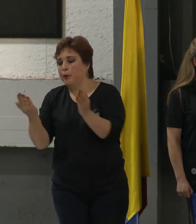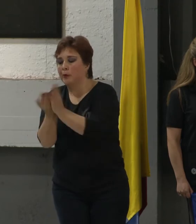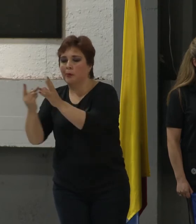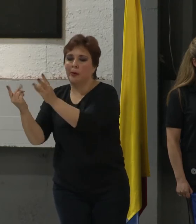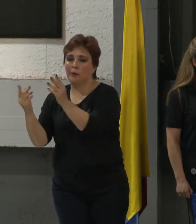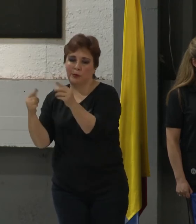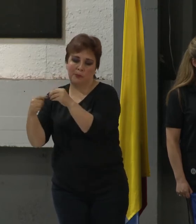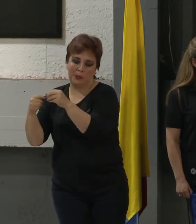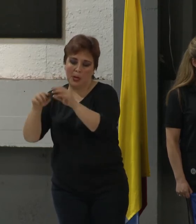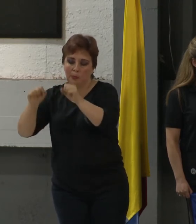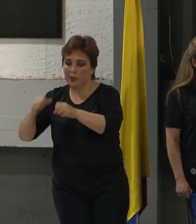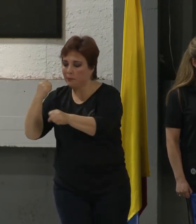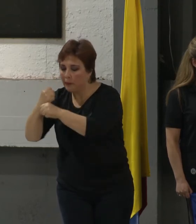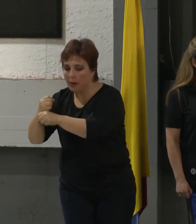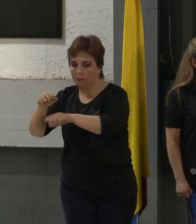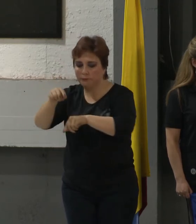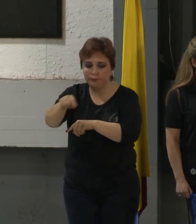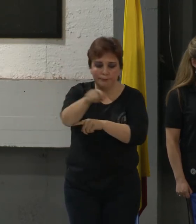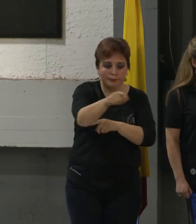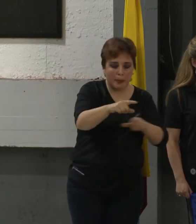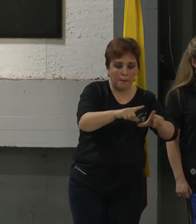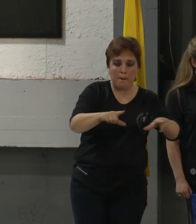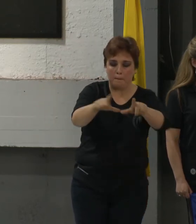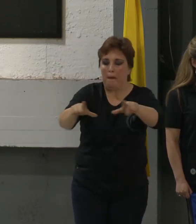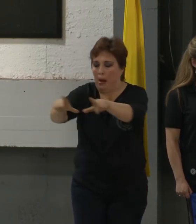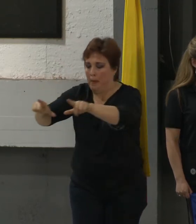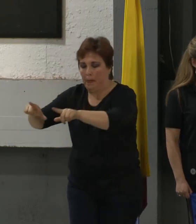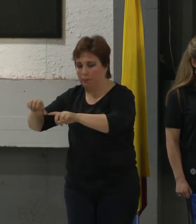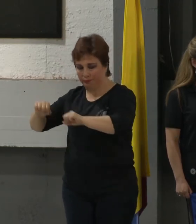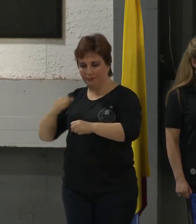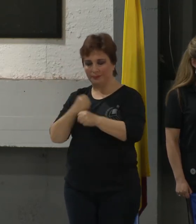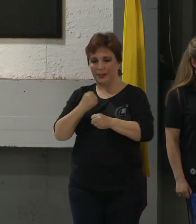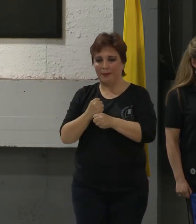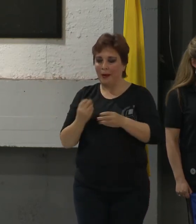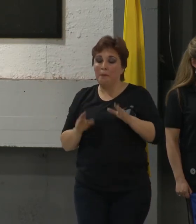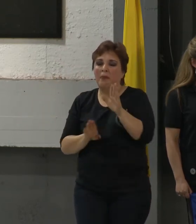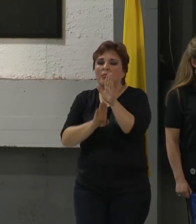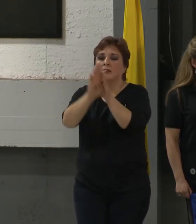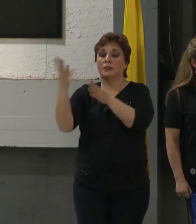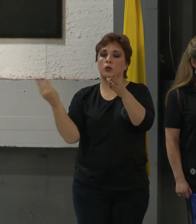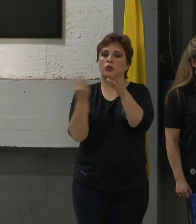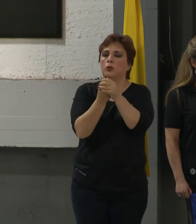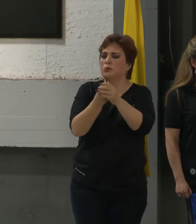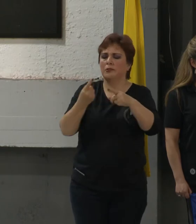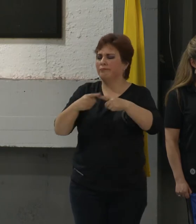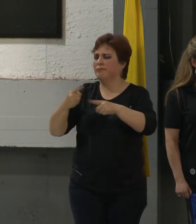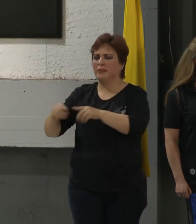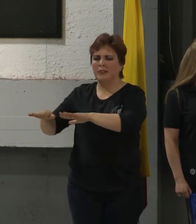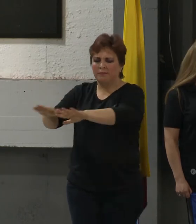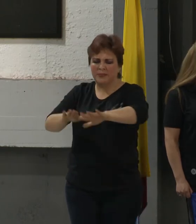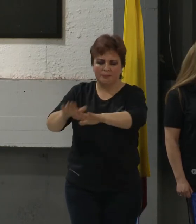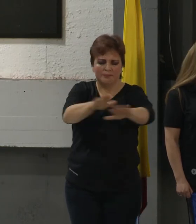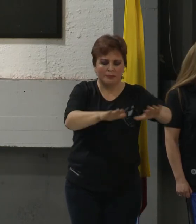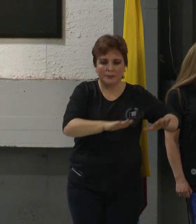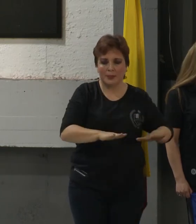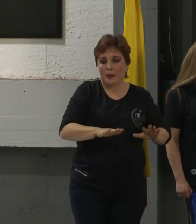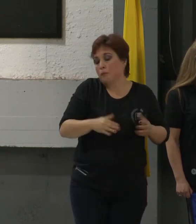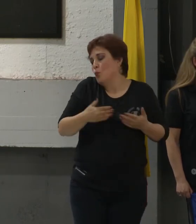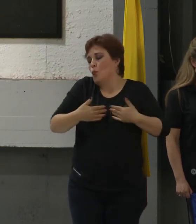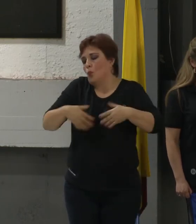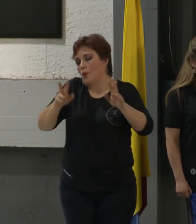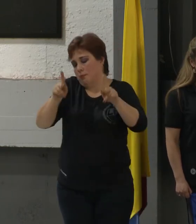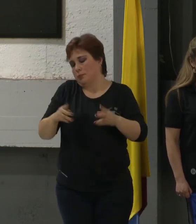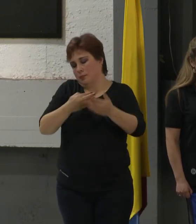podemos movilizarnos para el desarrollo de una inclusión en los diferentes escenarios para las personas con discapacidad